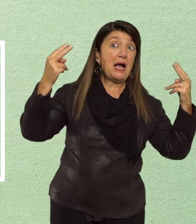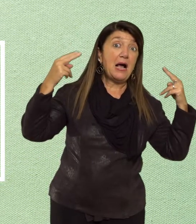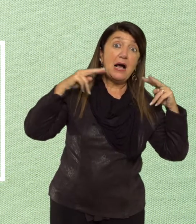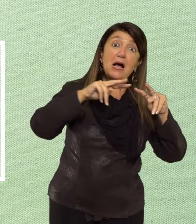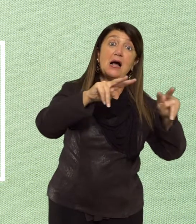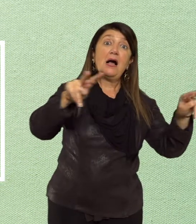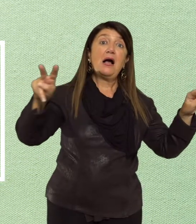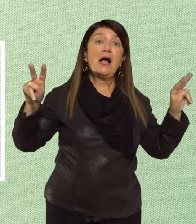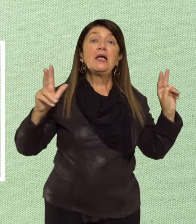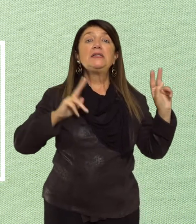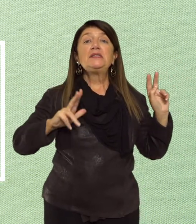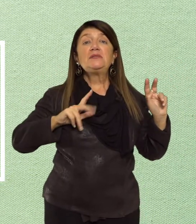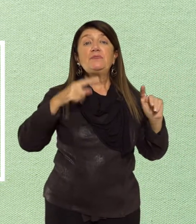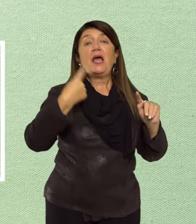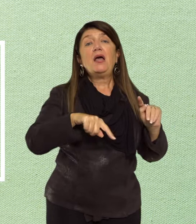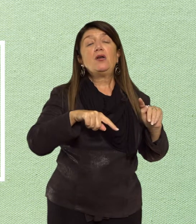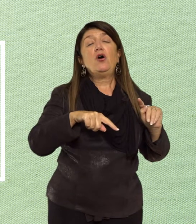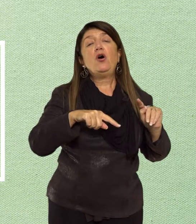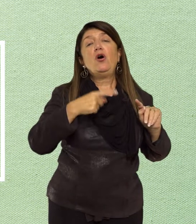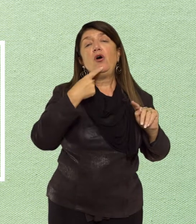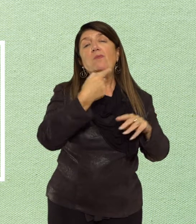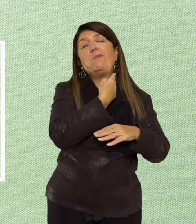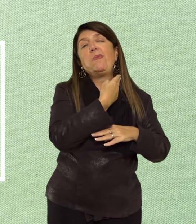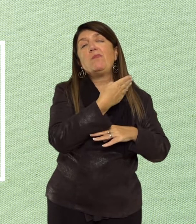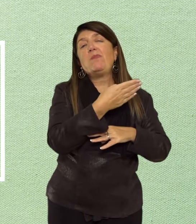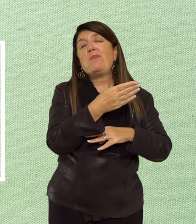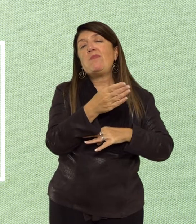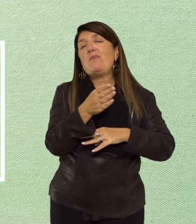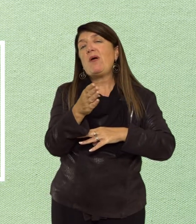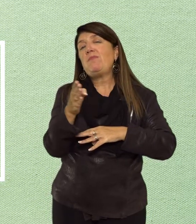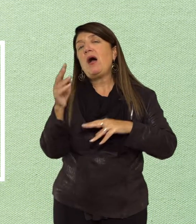vengano accesi a 360 gradi, perché oltre adesso noi parliamo